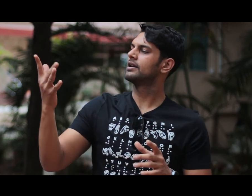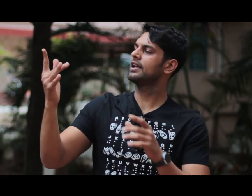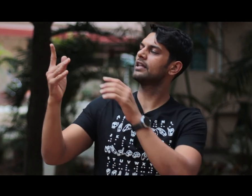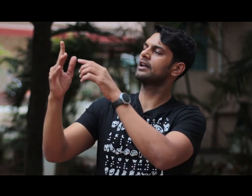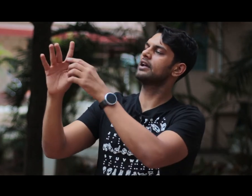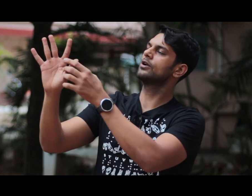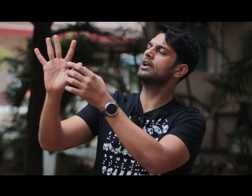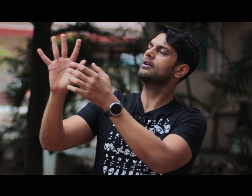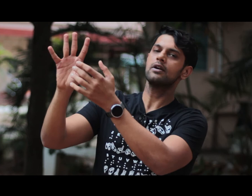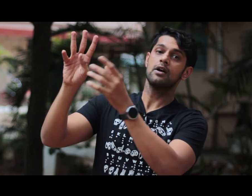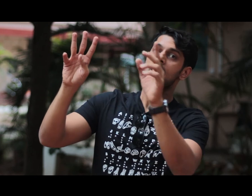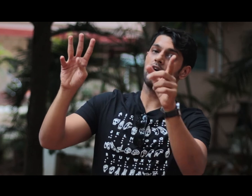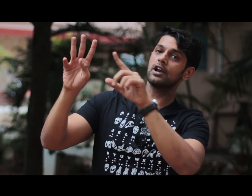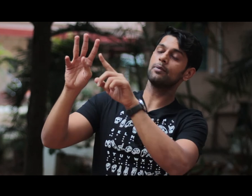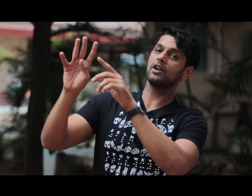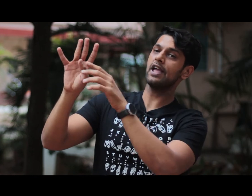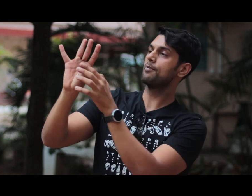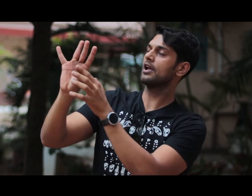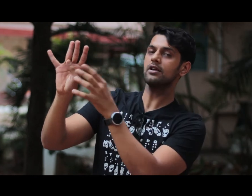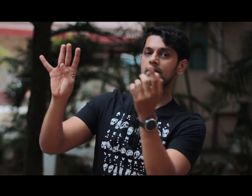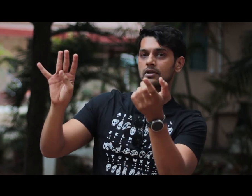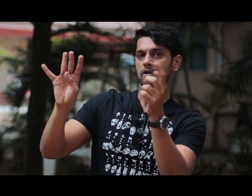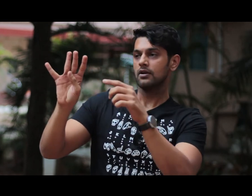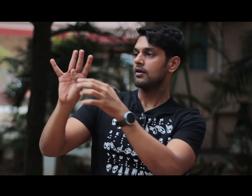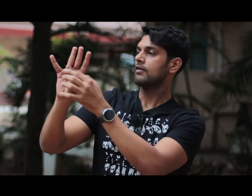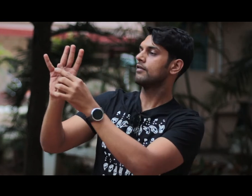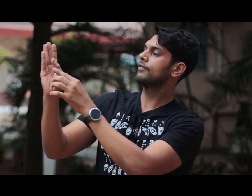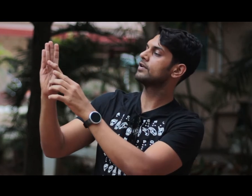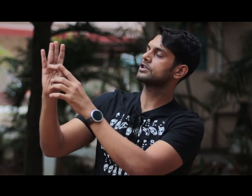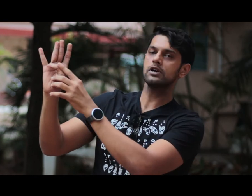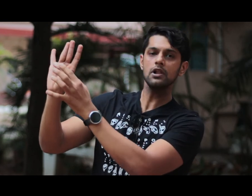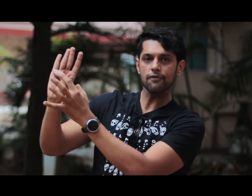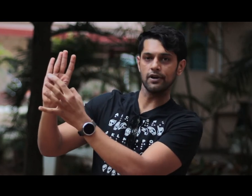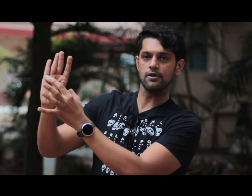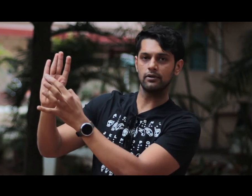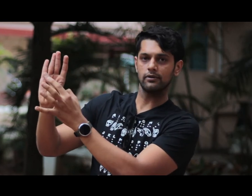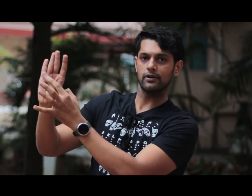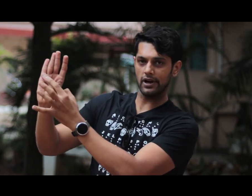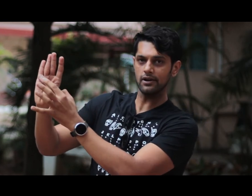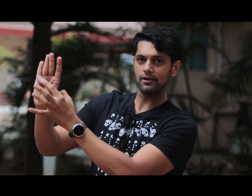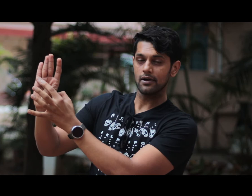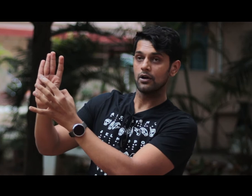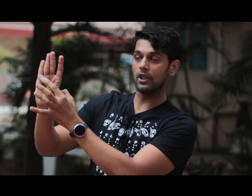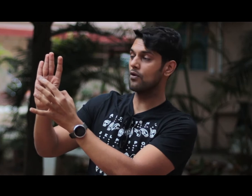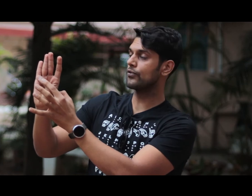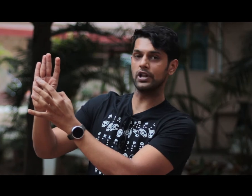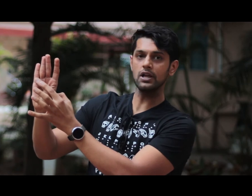ಟಿ ಅಂದರೆ ನೋಡಿ ಆವಾಗಲೇ ಏನು ಮಾಡಿದ್ವಿ ಎಮ್ಗೆ ಬಿ ವಾ ಟಚಿಂಗ್ ಅ ಲಿಟಲ್ ಫಿಂಗರ್ ರೈಟ್ ನೌ ಫಾರ್ ಟಿ